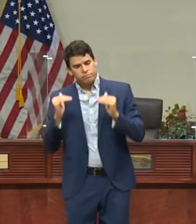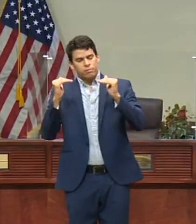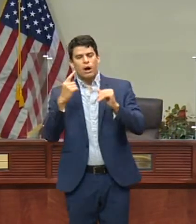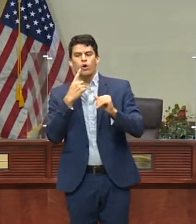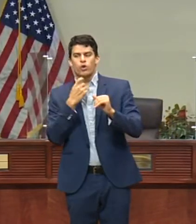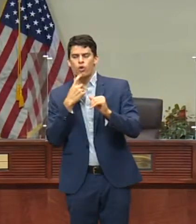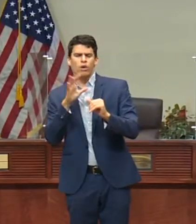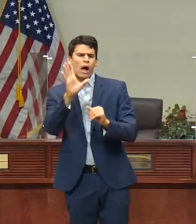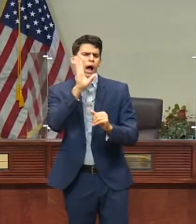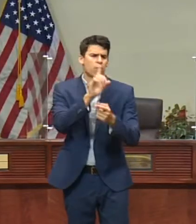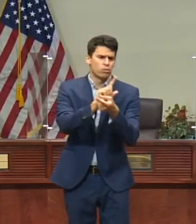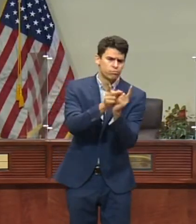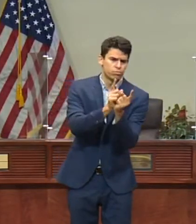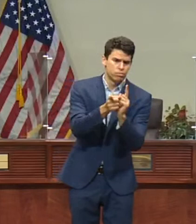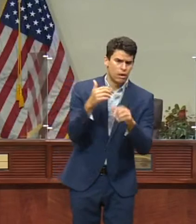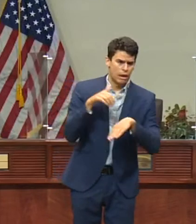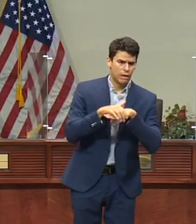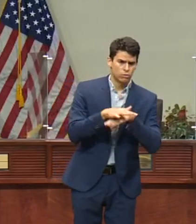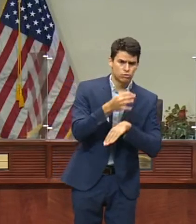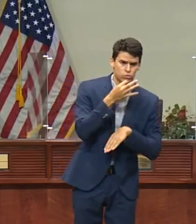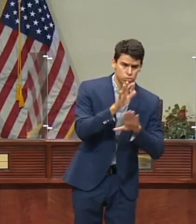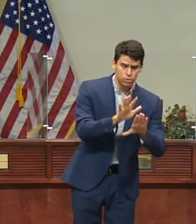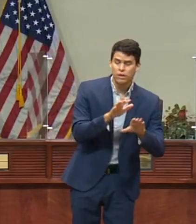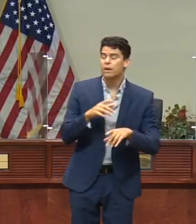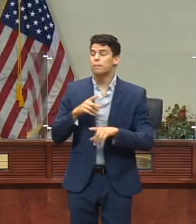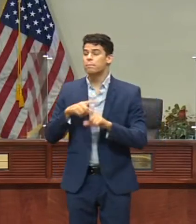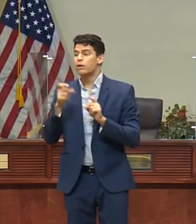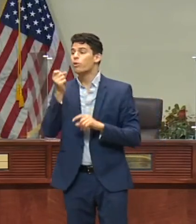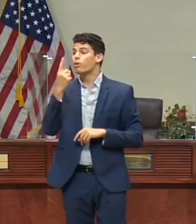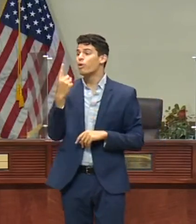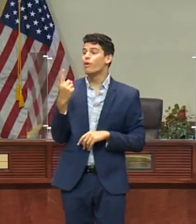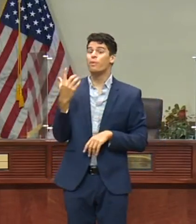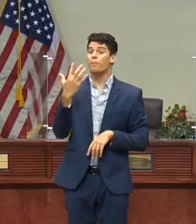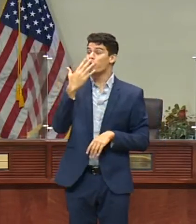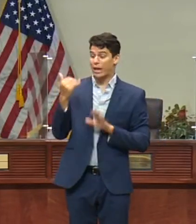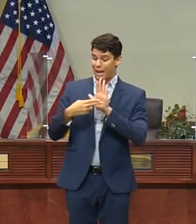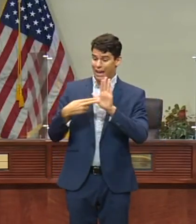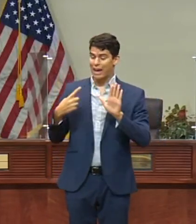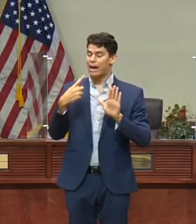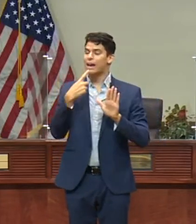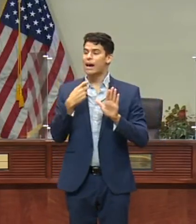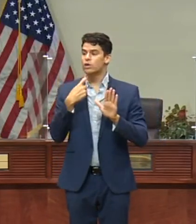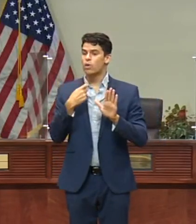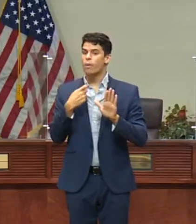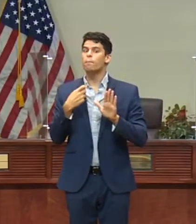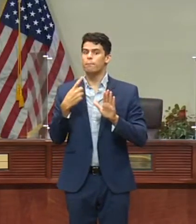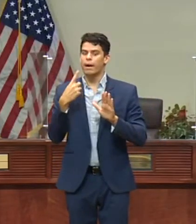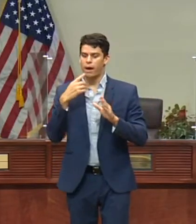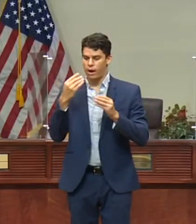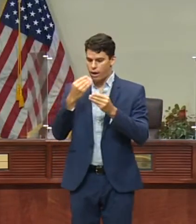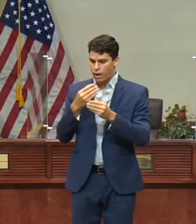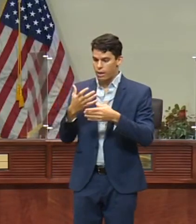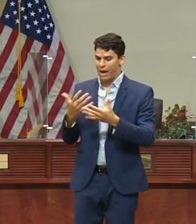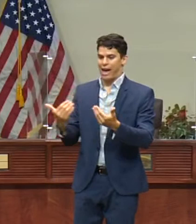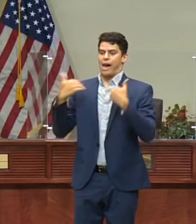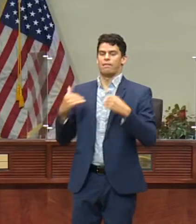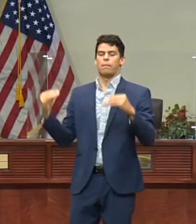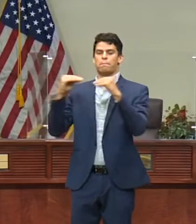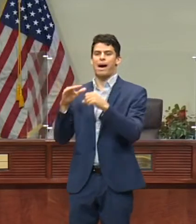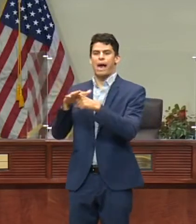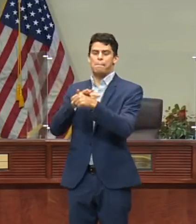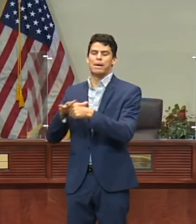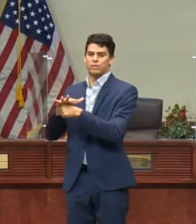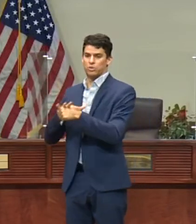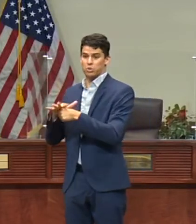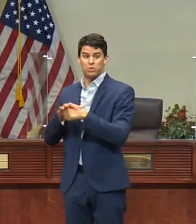going to translate it to English in 1 minute, but la razón de rojo es para crear esa capacidad. Nosotros como sistema de salud